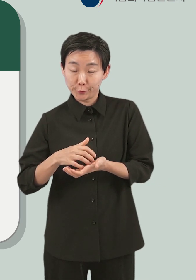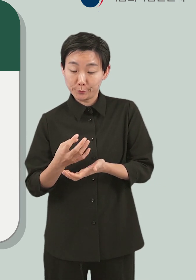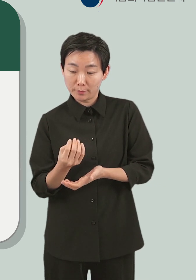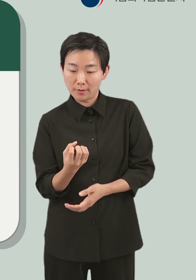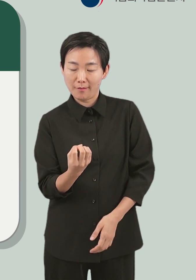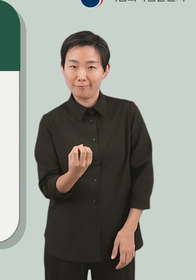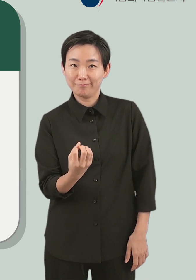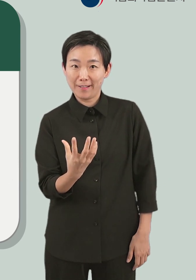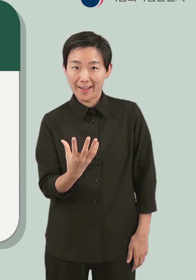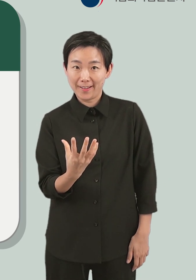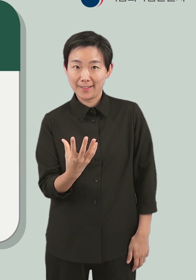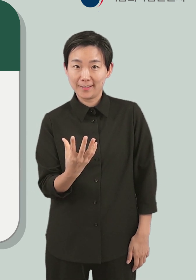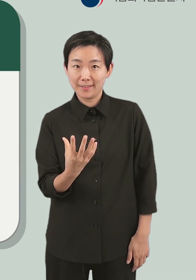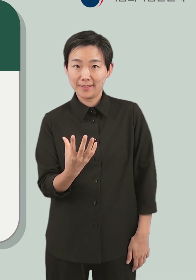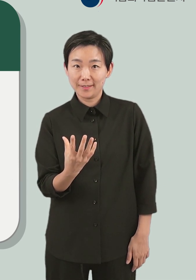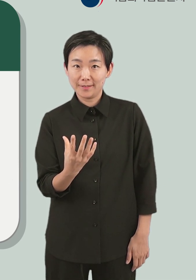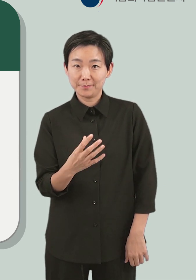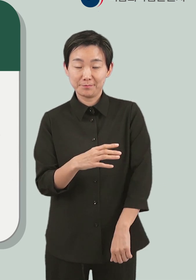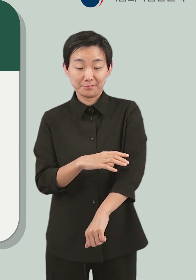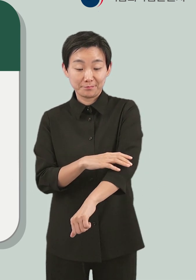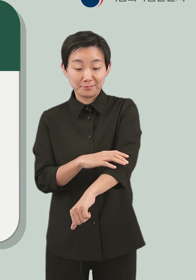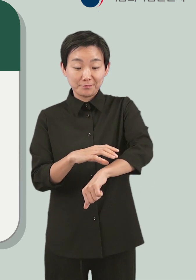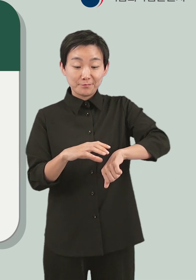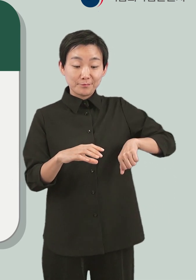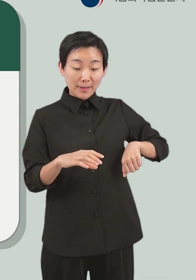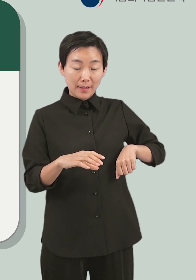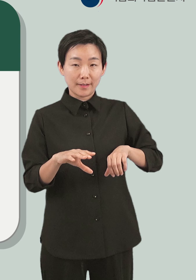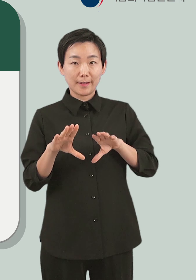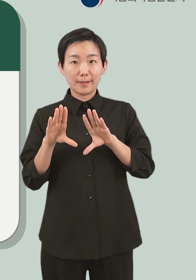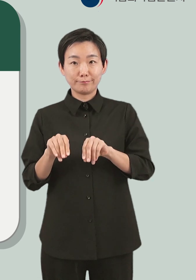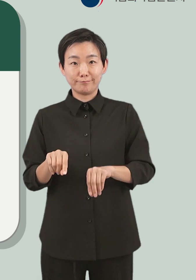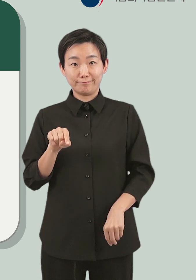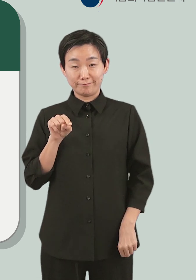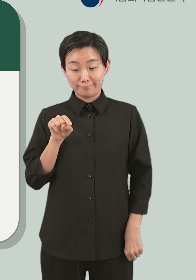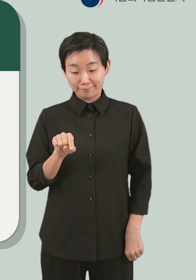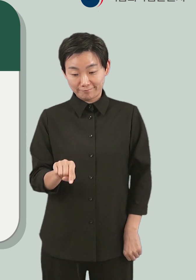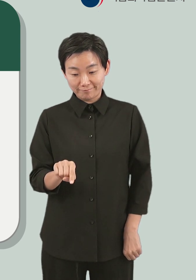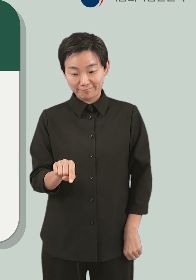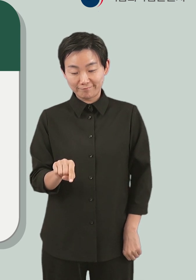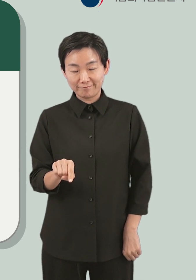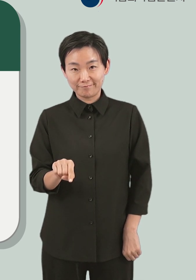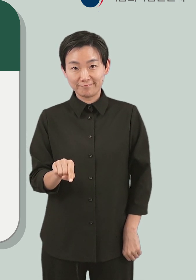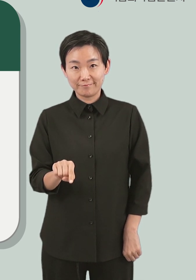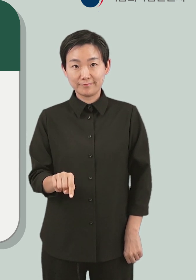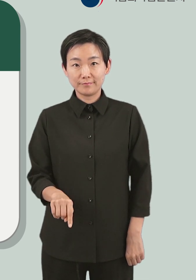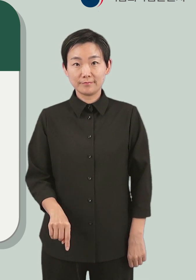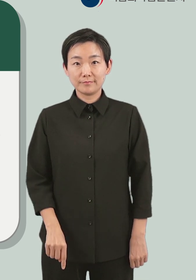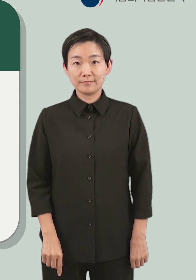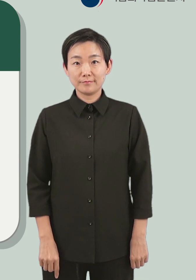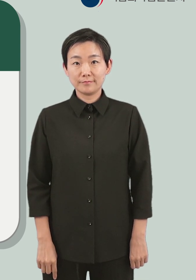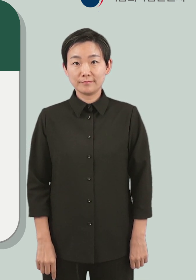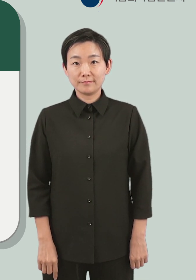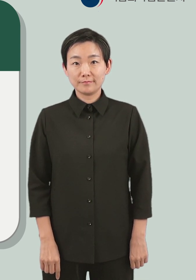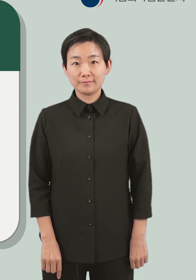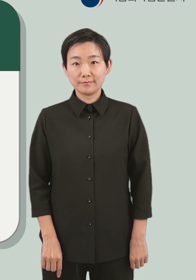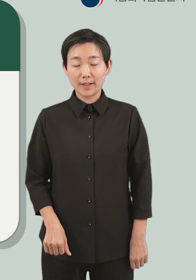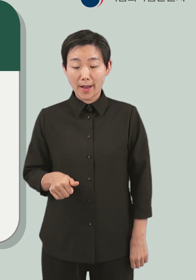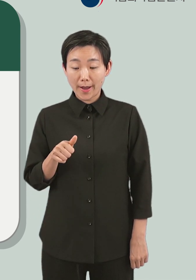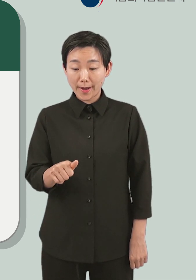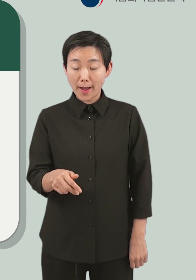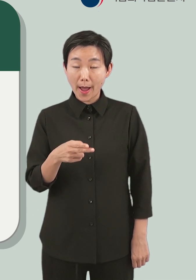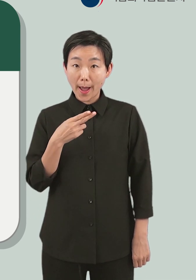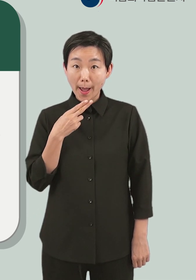본체 화면에 혈압 수치와 맥박수가 표시됩니다. 이후 커프를 벗고 전원 버튼을 눌러 기기의 전원을